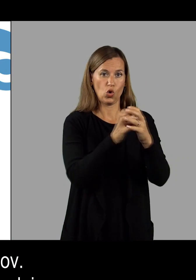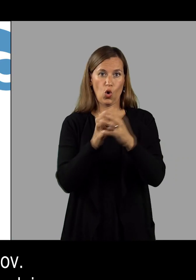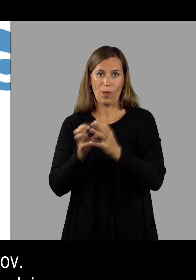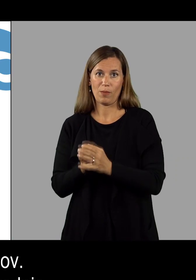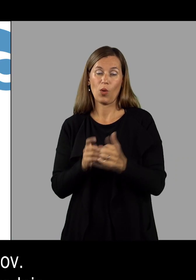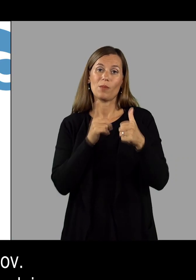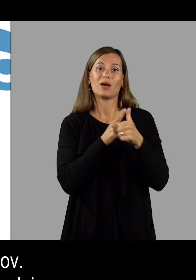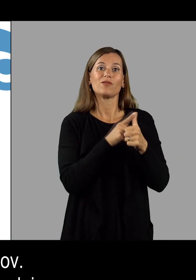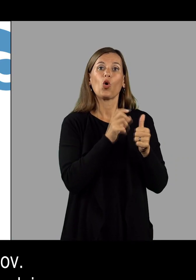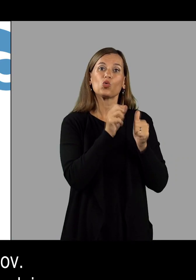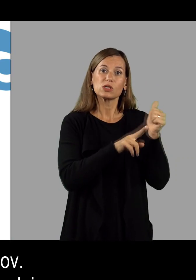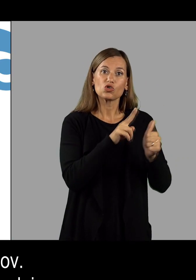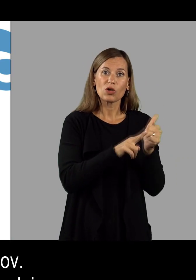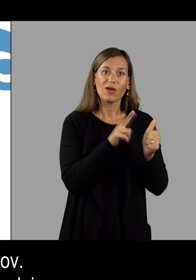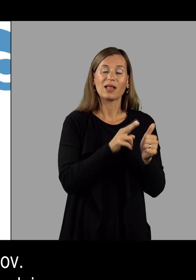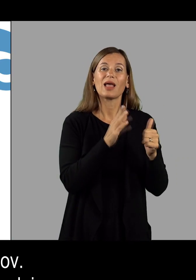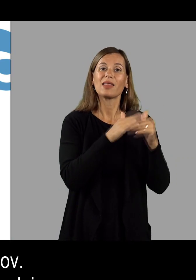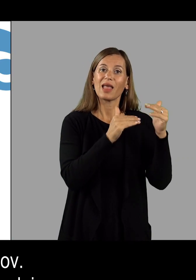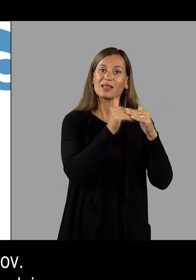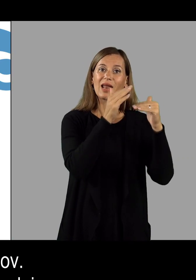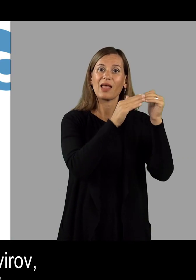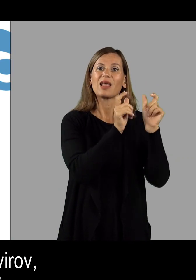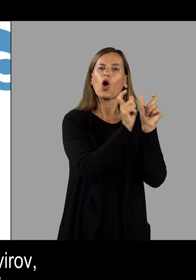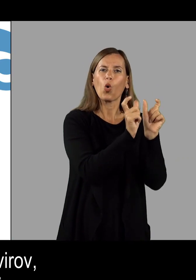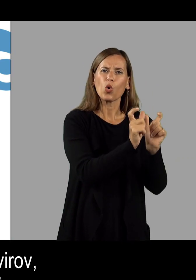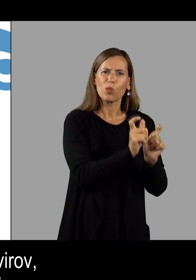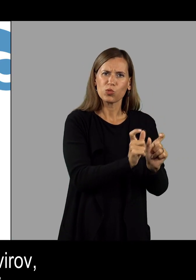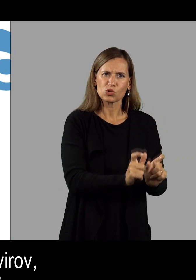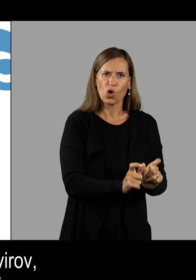iz kohezijske regije Zahodna Slovenija.